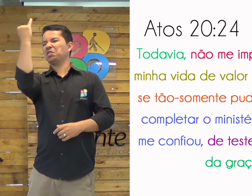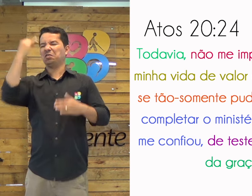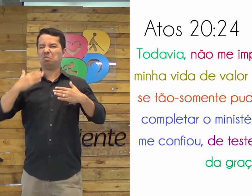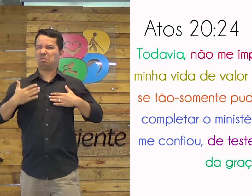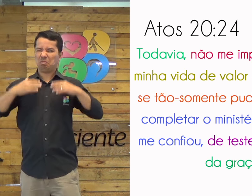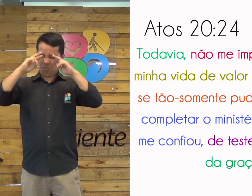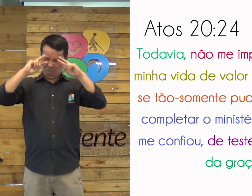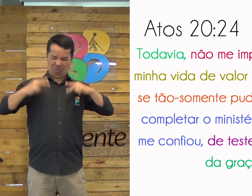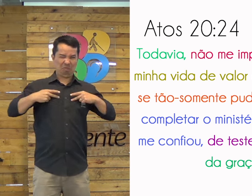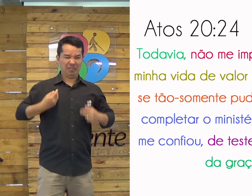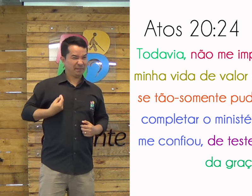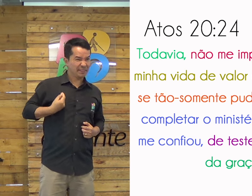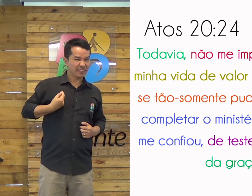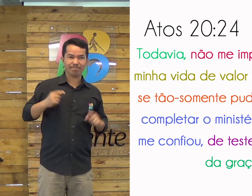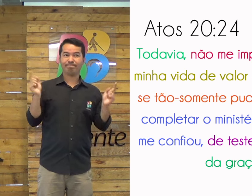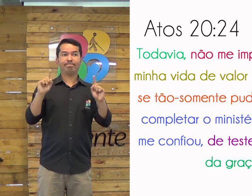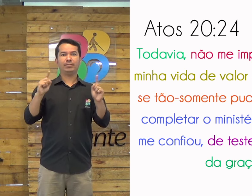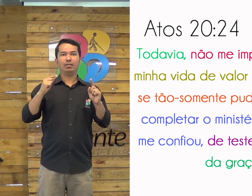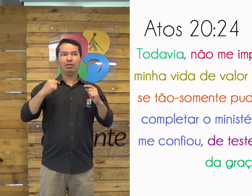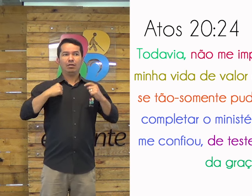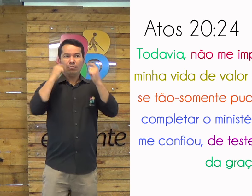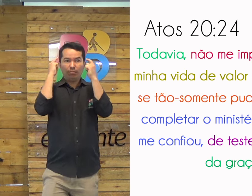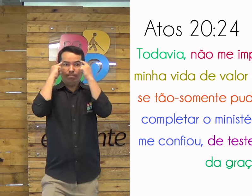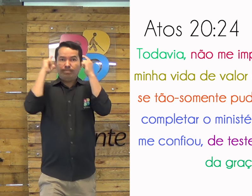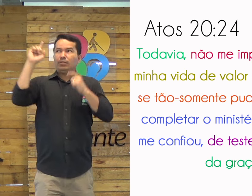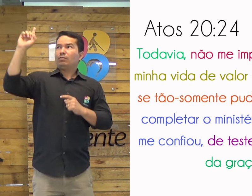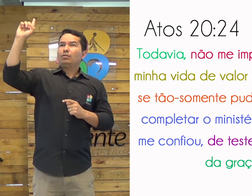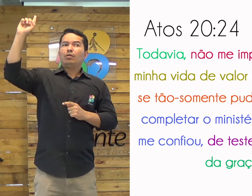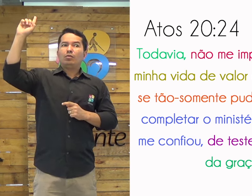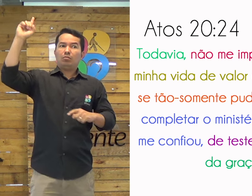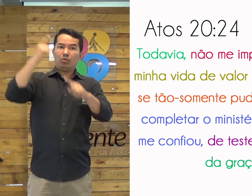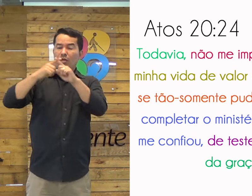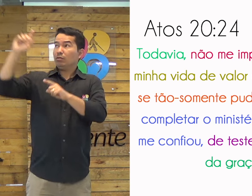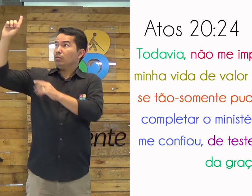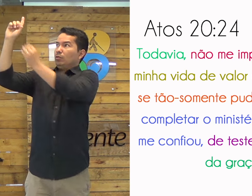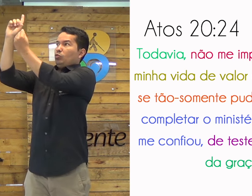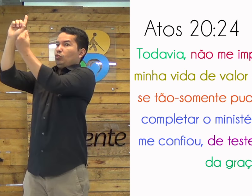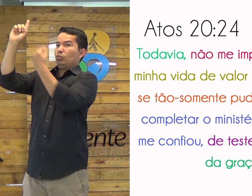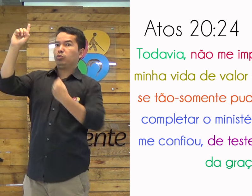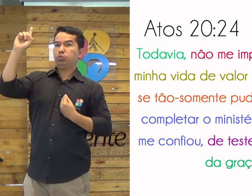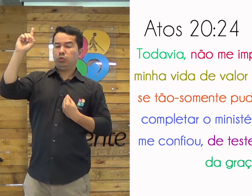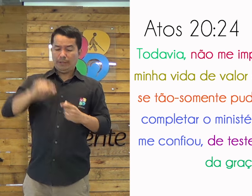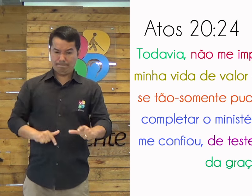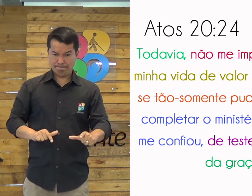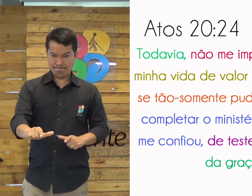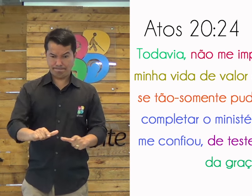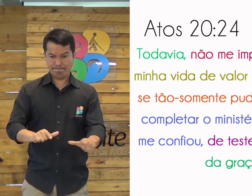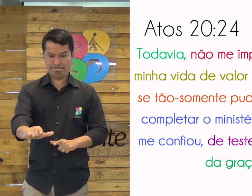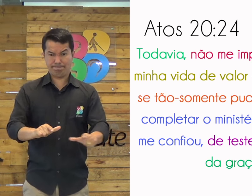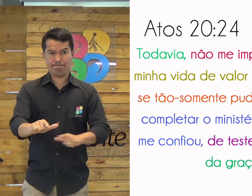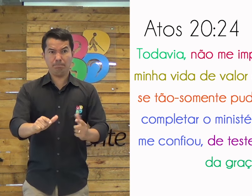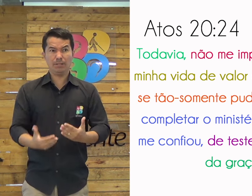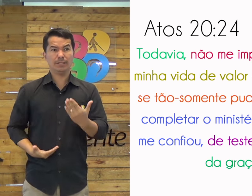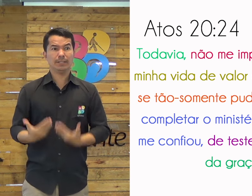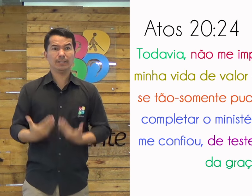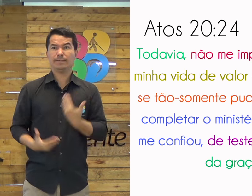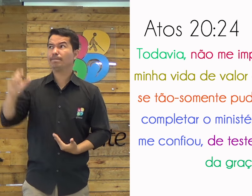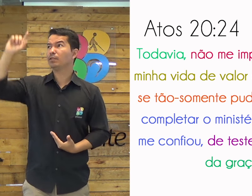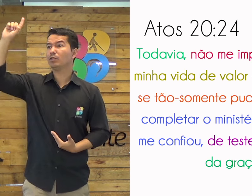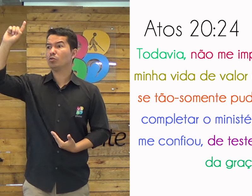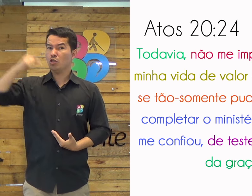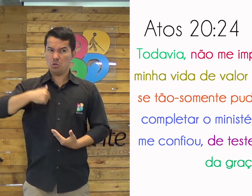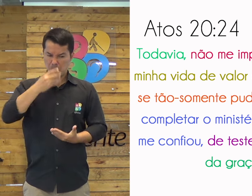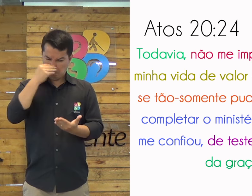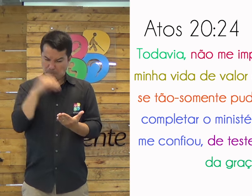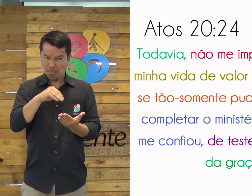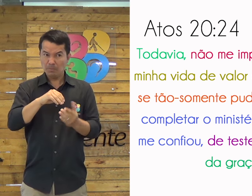Eu, Paulo, não acho importante a minha vida. Não, ela não é importante. O importante é que eu pense em Deus, porque Deus me deu um trabalho, me deu uma